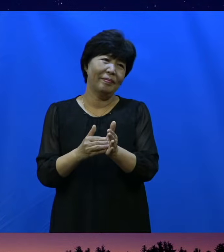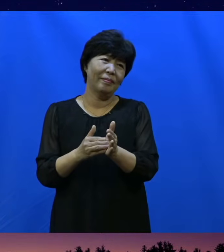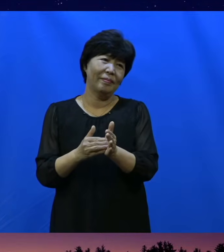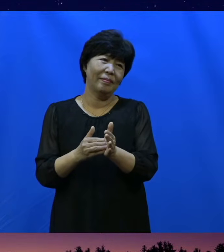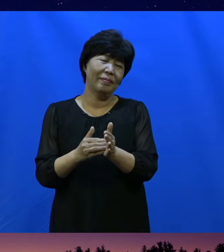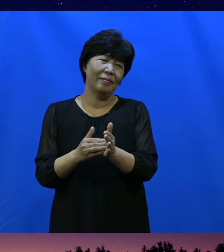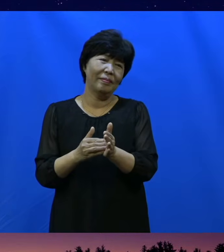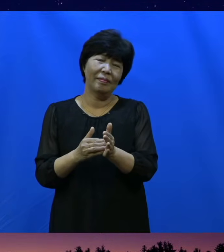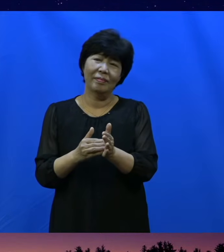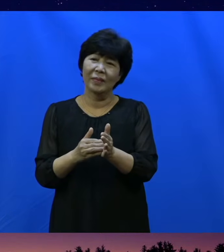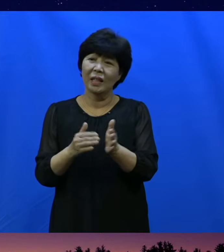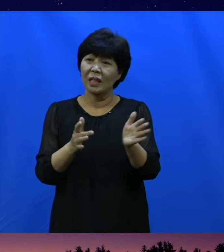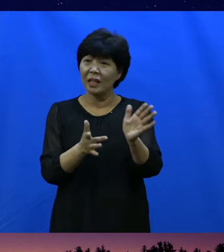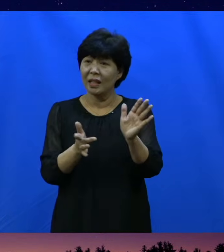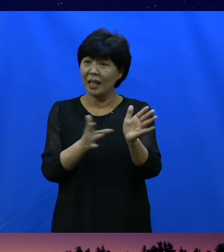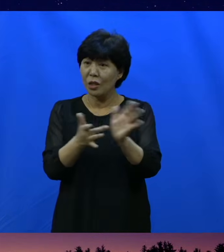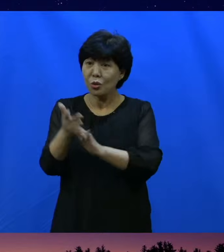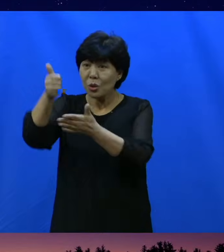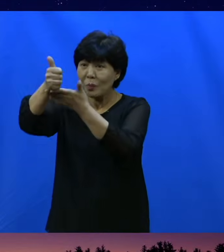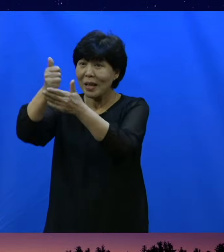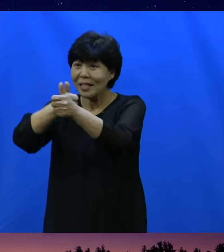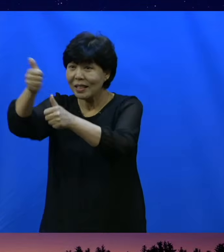그분의 승리가 우리의 승리가 된 겁니다.